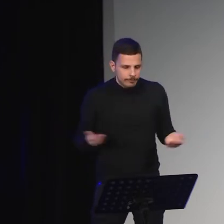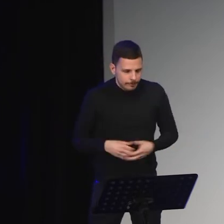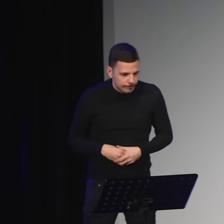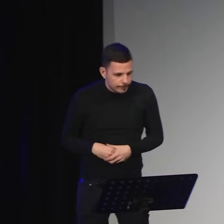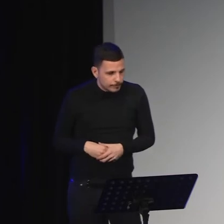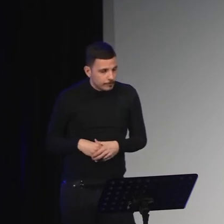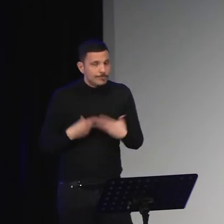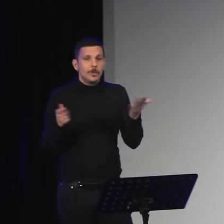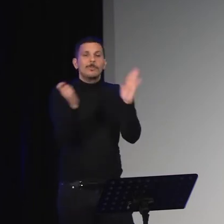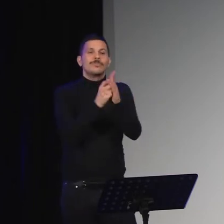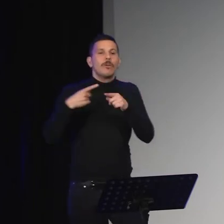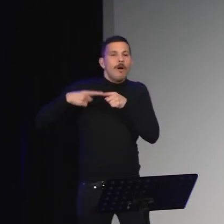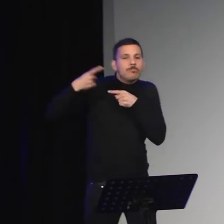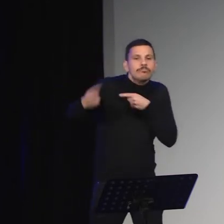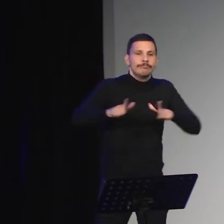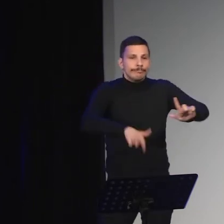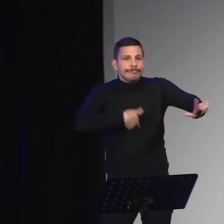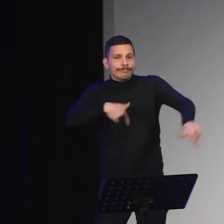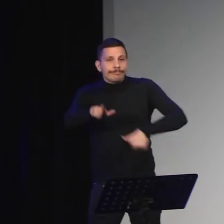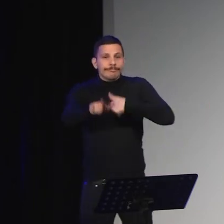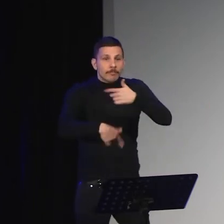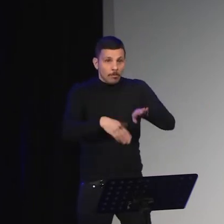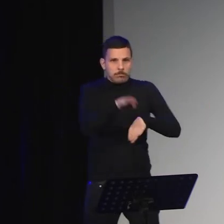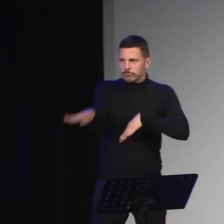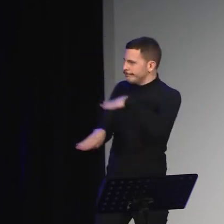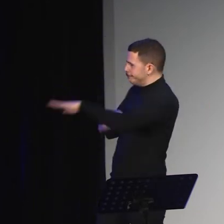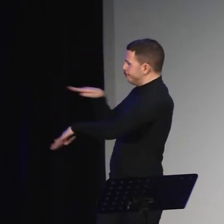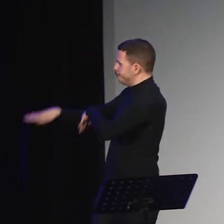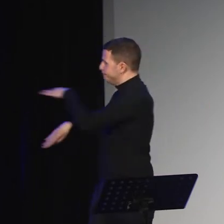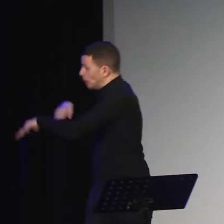d'un front à l'autre, d'une manière à l'autre et d'une voix à l'autre.